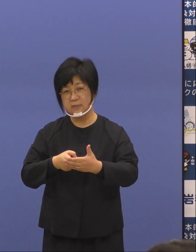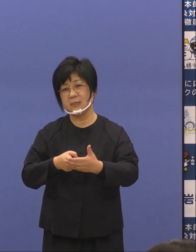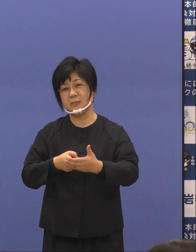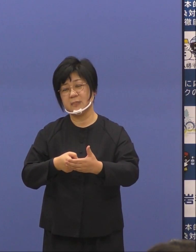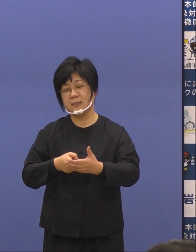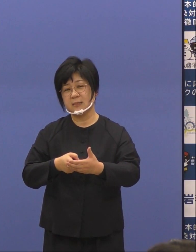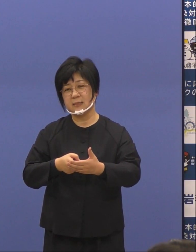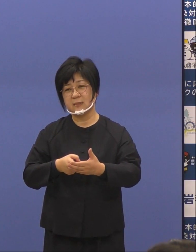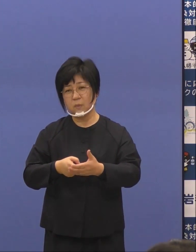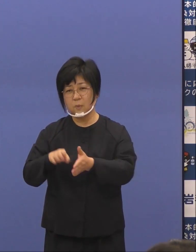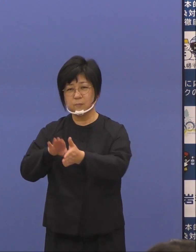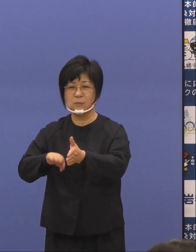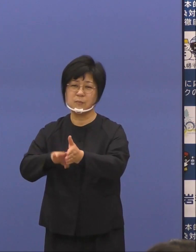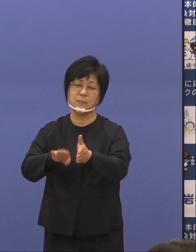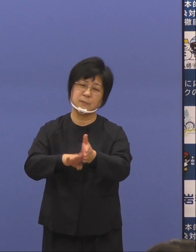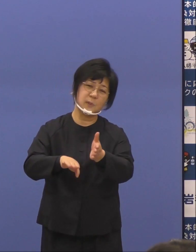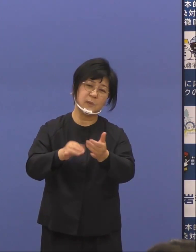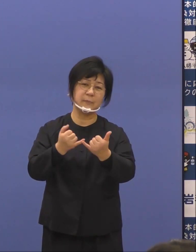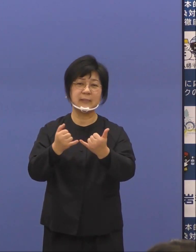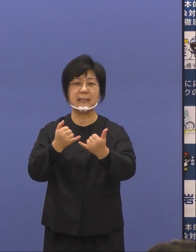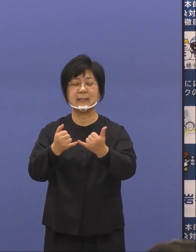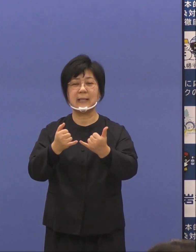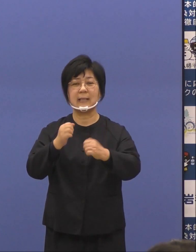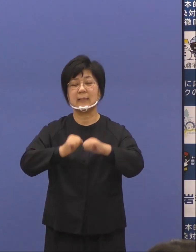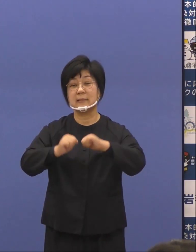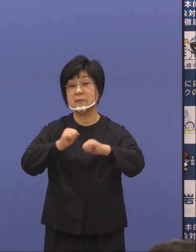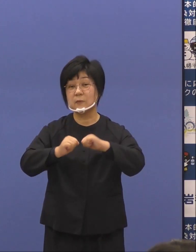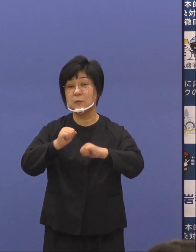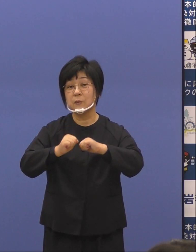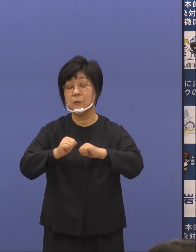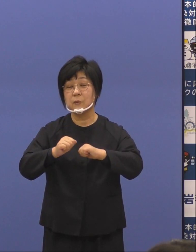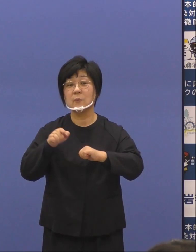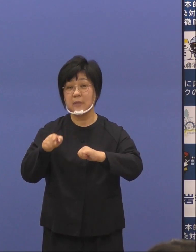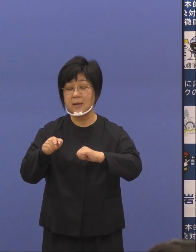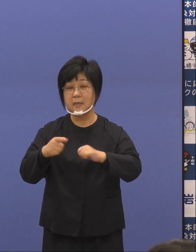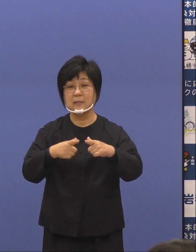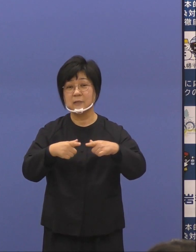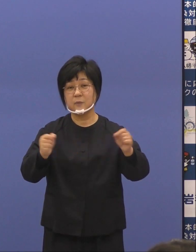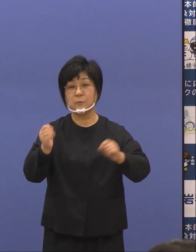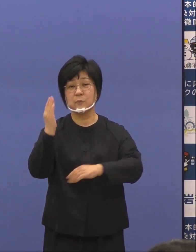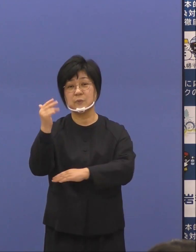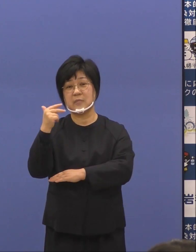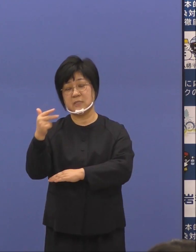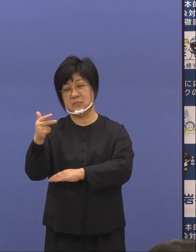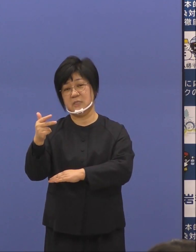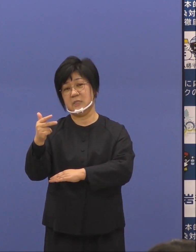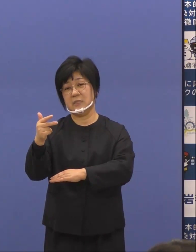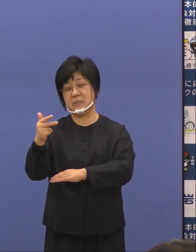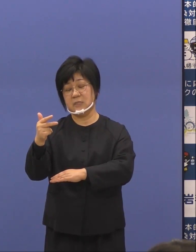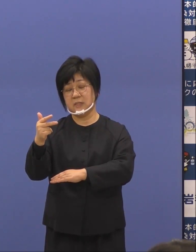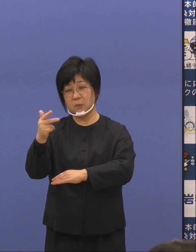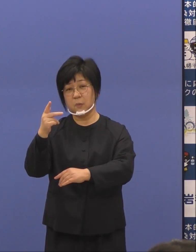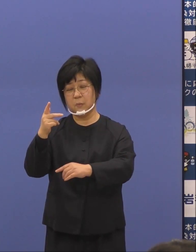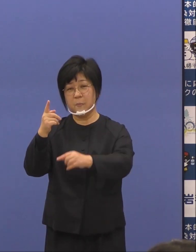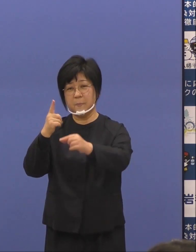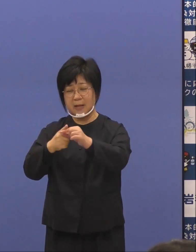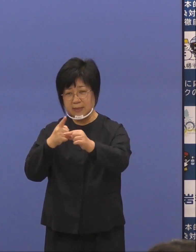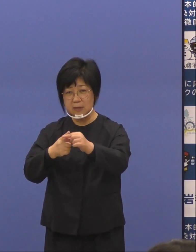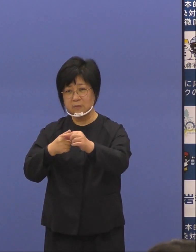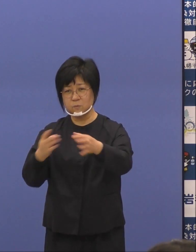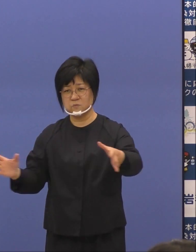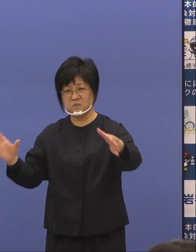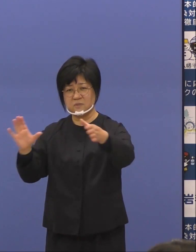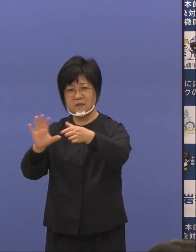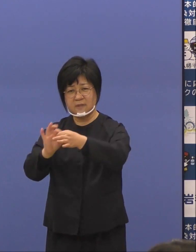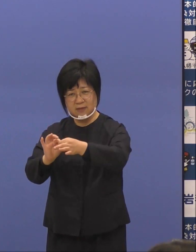、そういう活動と日本の政治の中枢がつながっていたということ